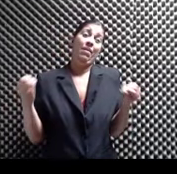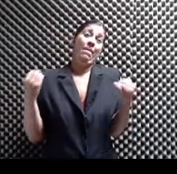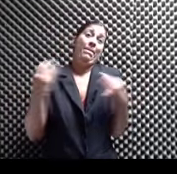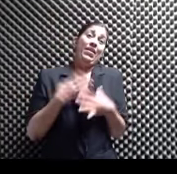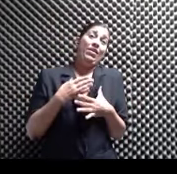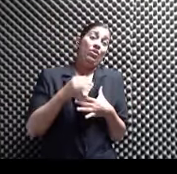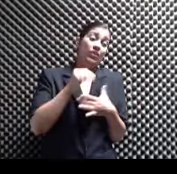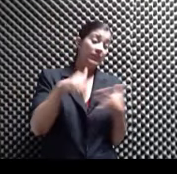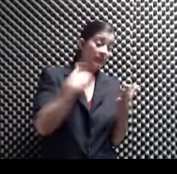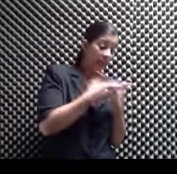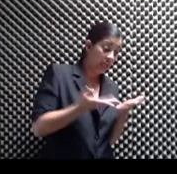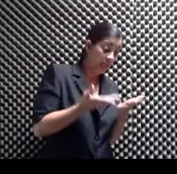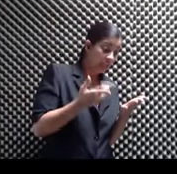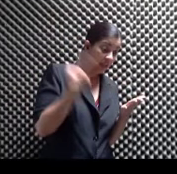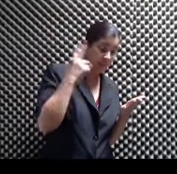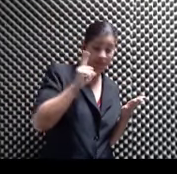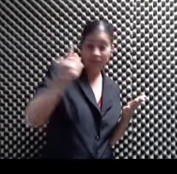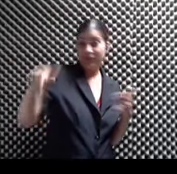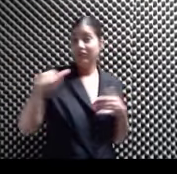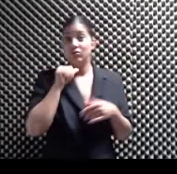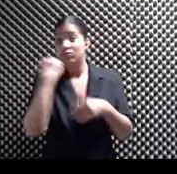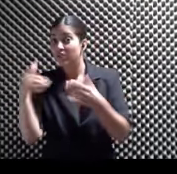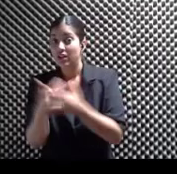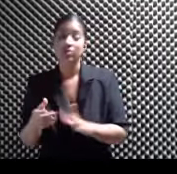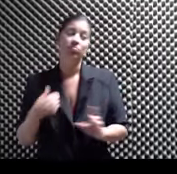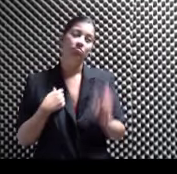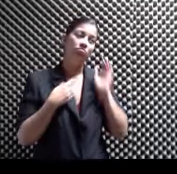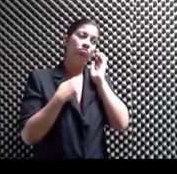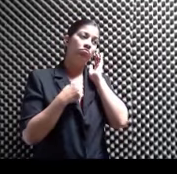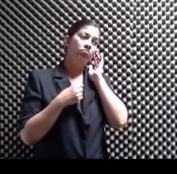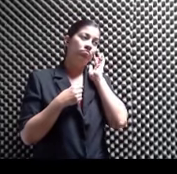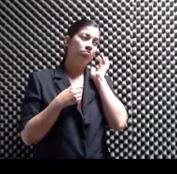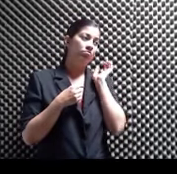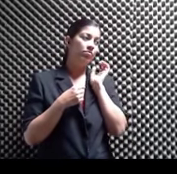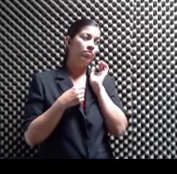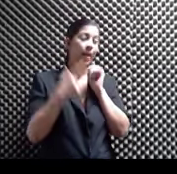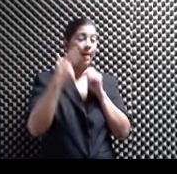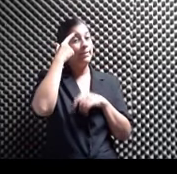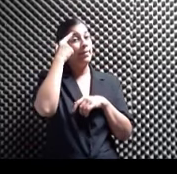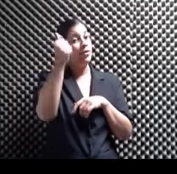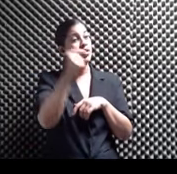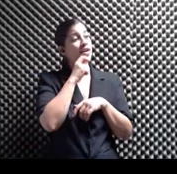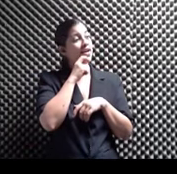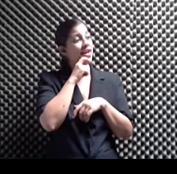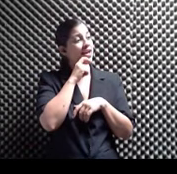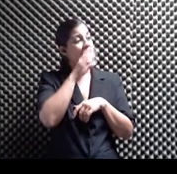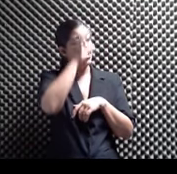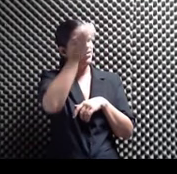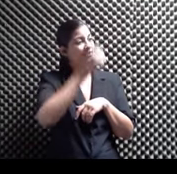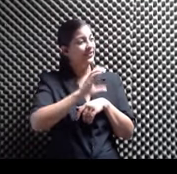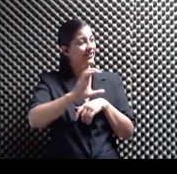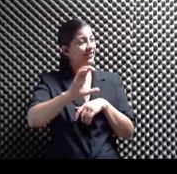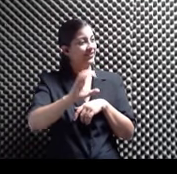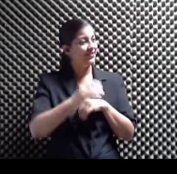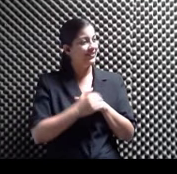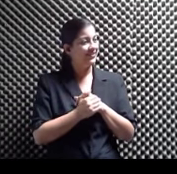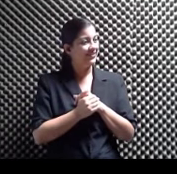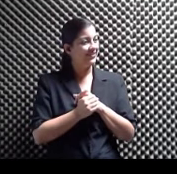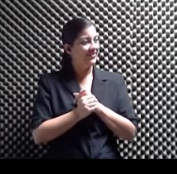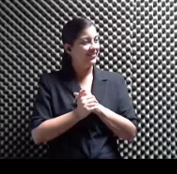allá. Pero ella, bueno, me dijo, y lo voy a decir claro: la memoria de los elefantes. Tenemos que mirar para allá. Mira qué lindo.